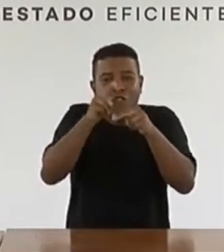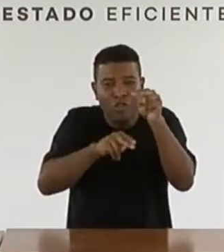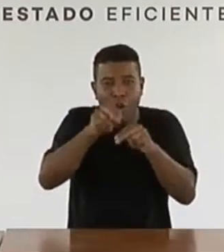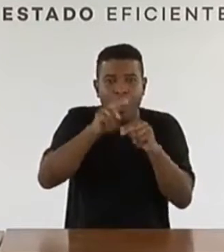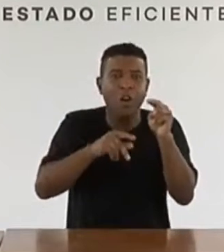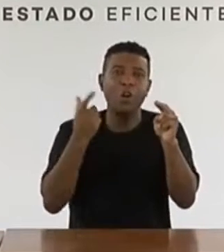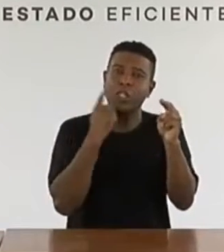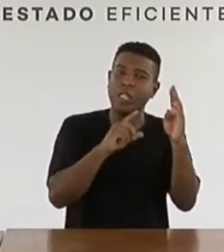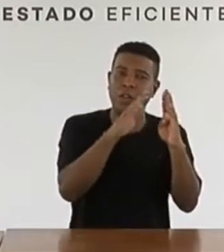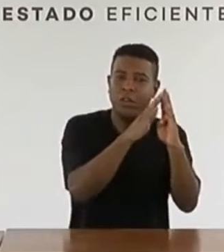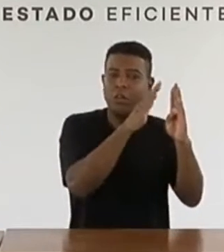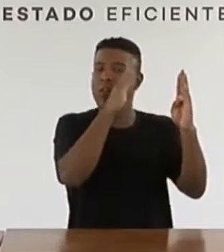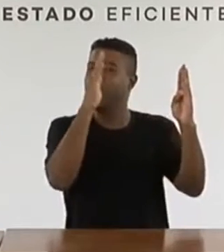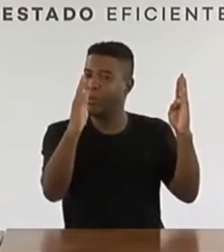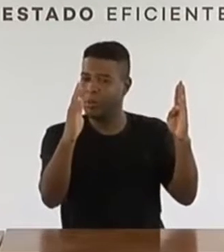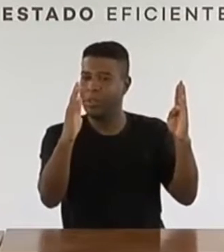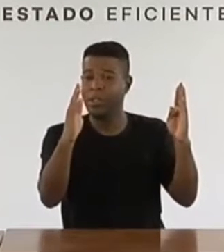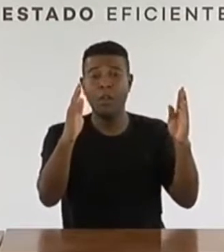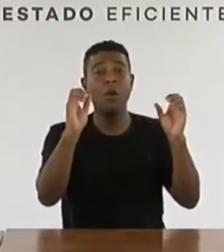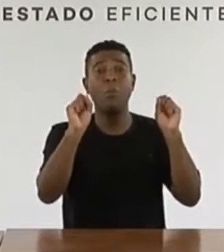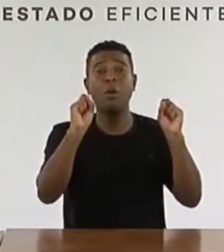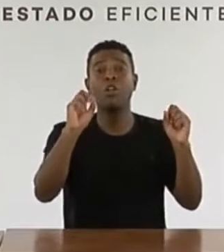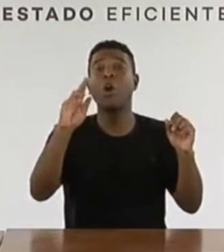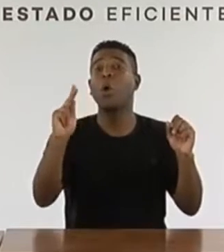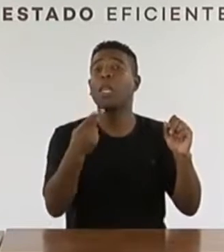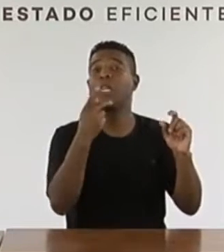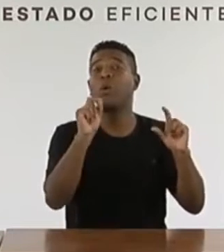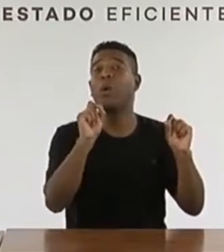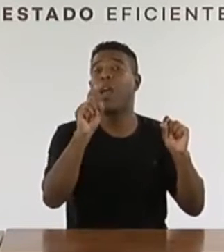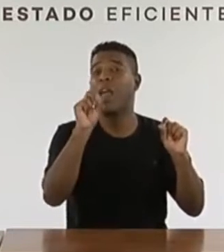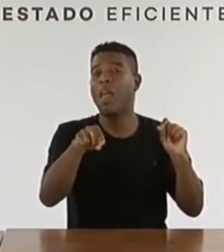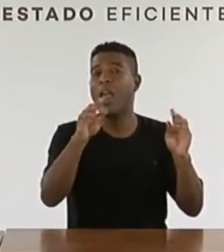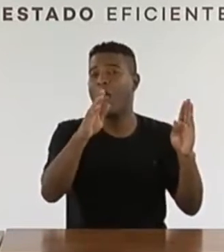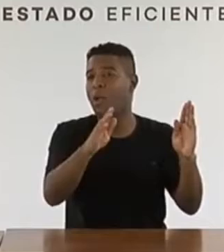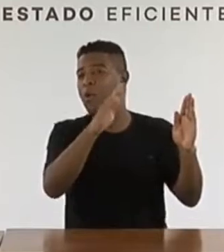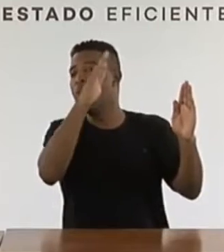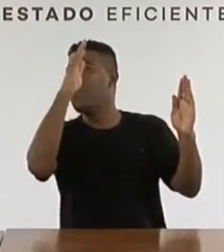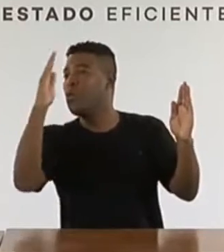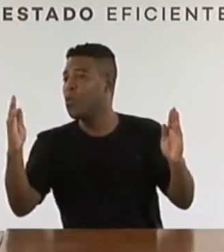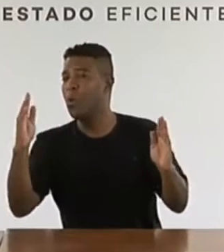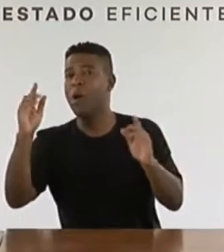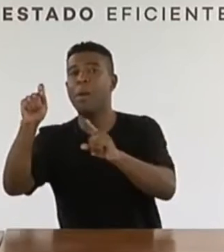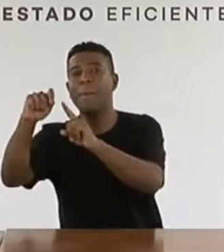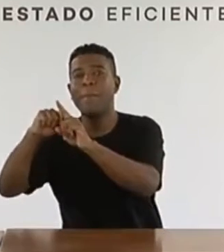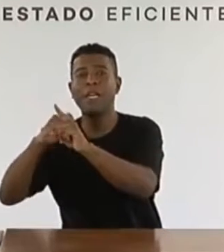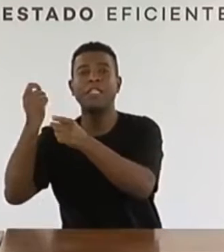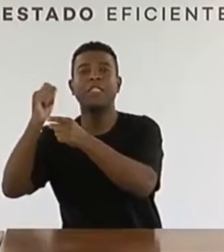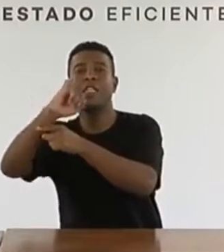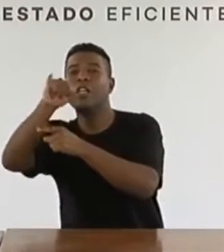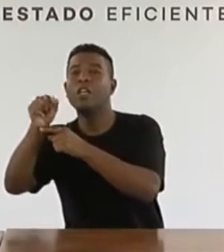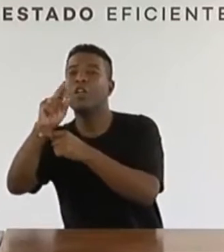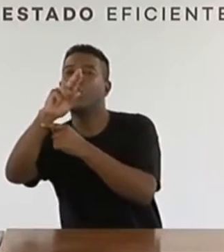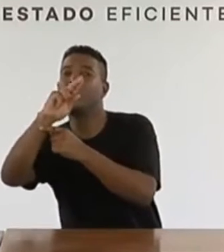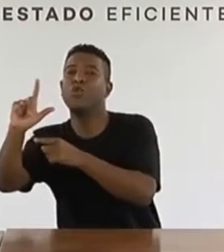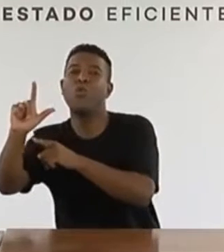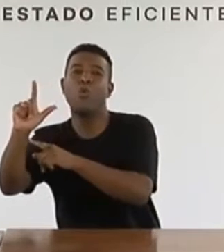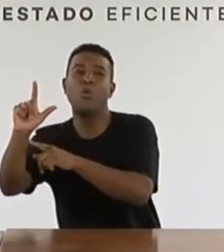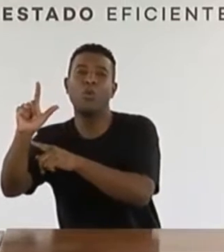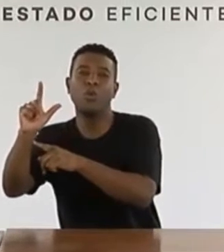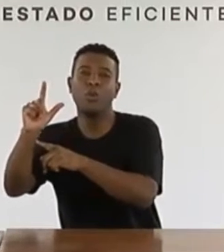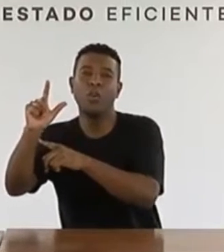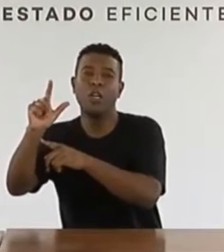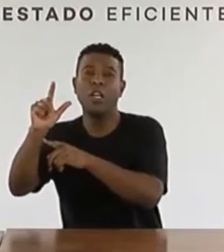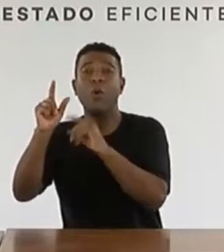né, exata de que dia que nós teremos um pico. O que nós temos, sim, são projeções que mostram que nós estamos